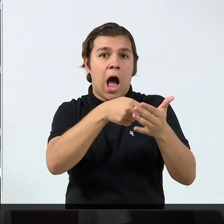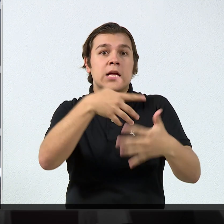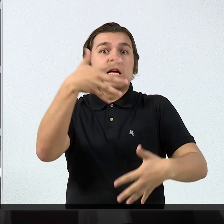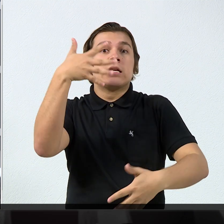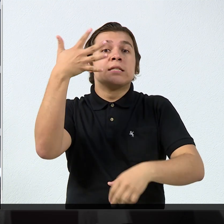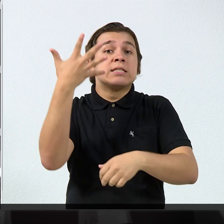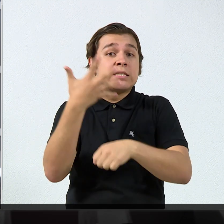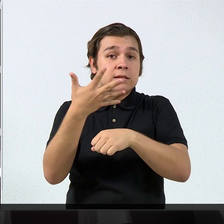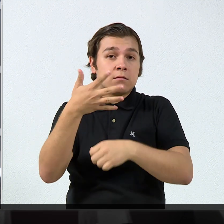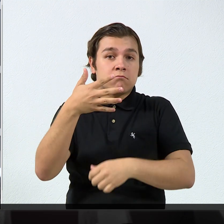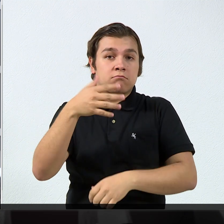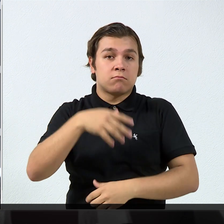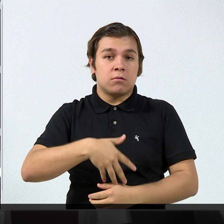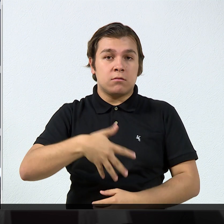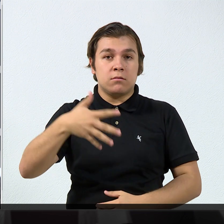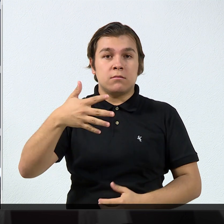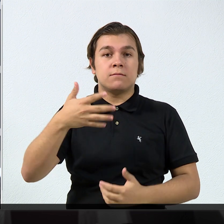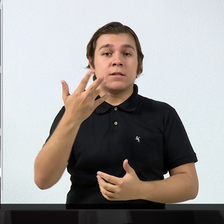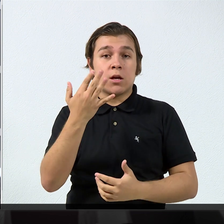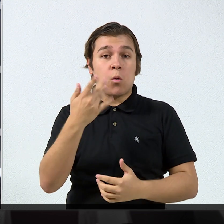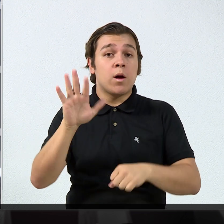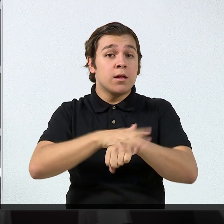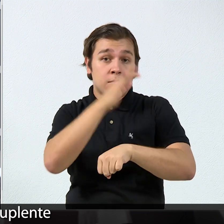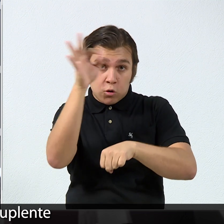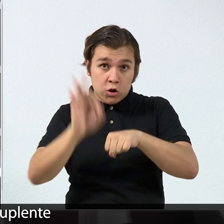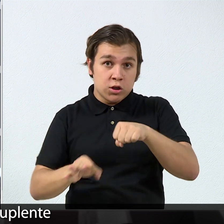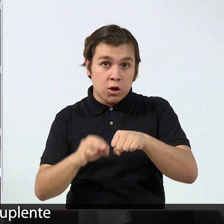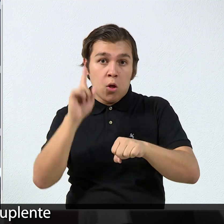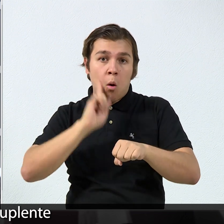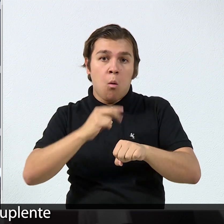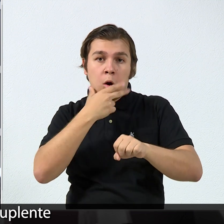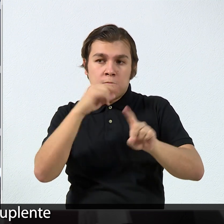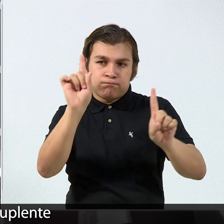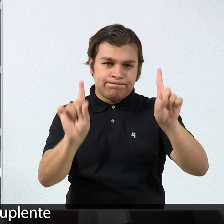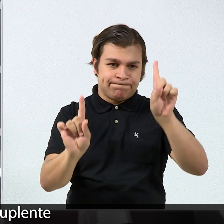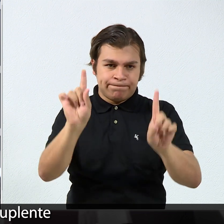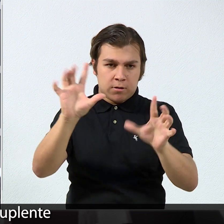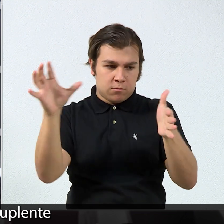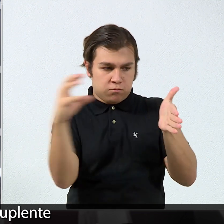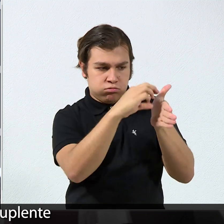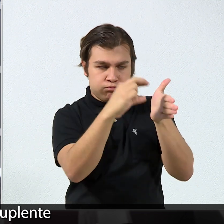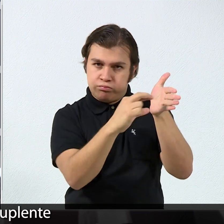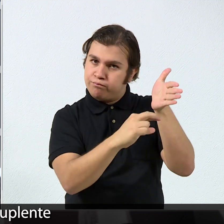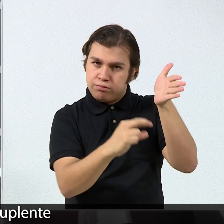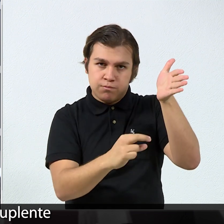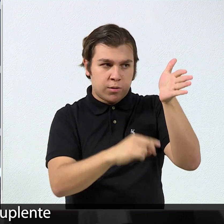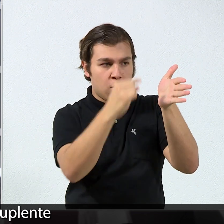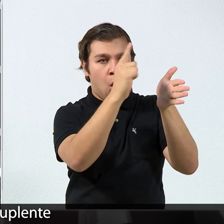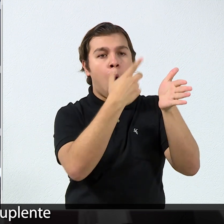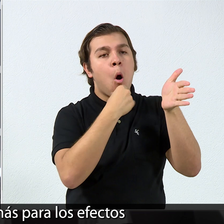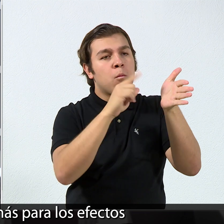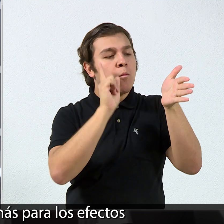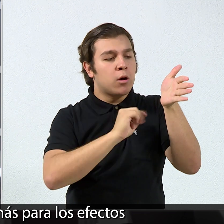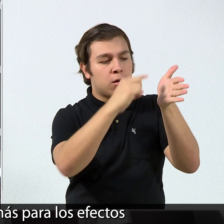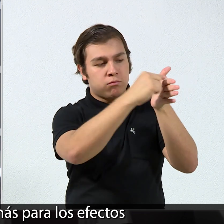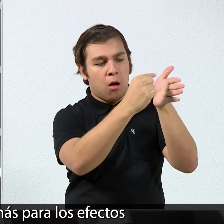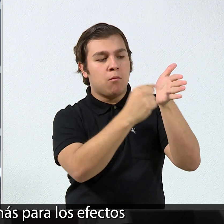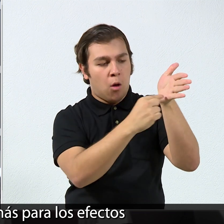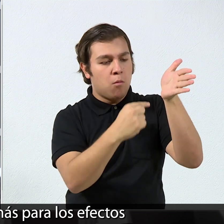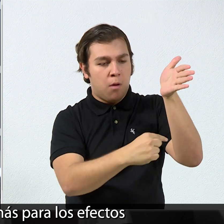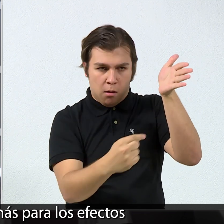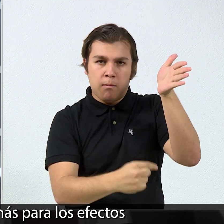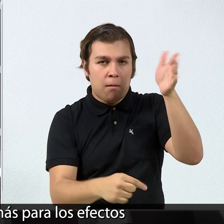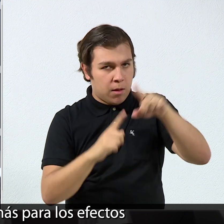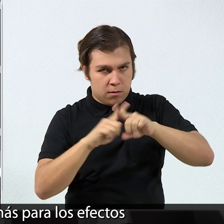género, alternándolos en cada lugar de la lista. Él o la suplente de la presidencia municipal se considera como un regidor